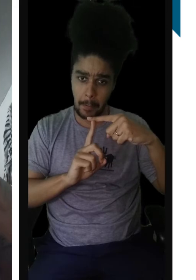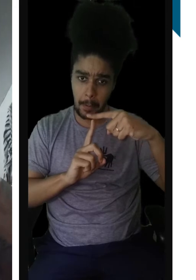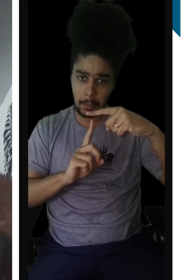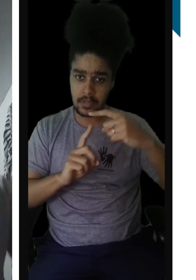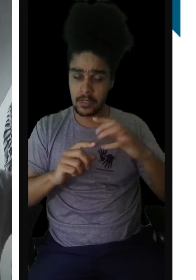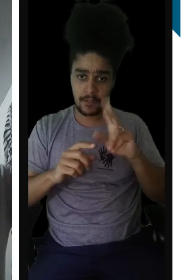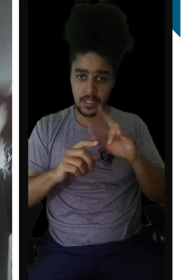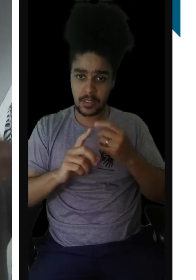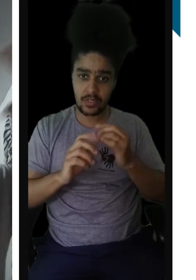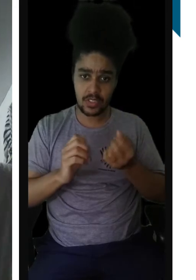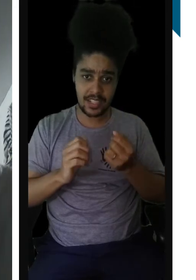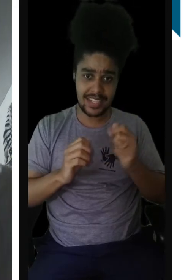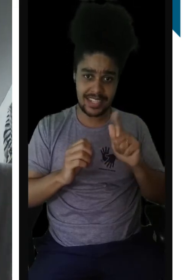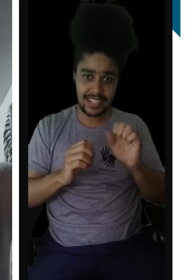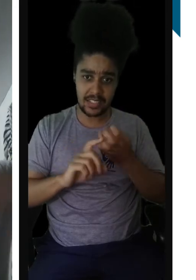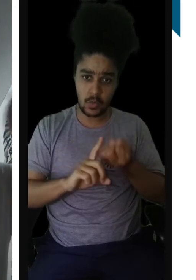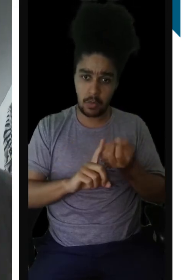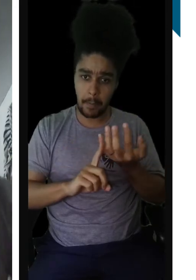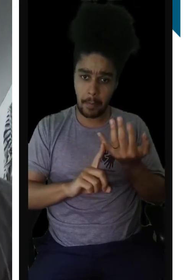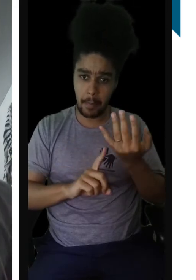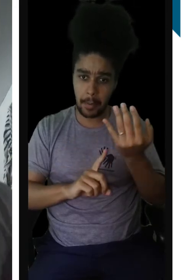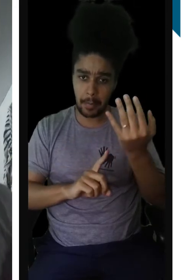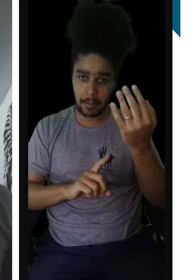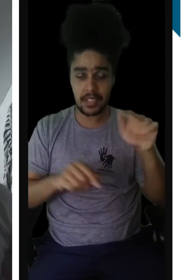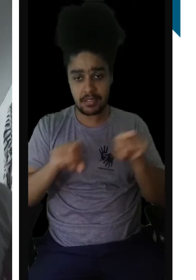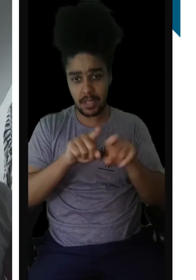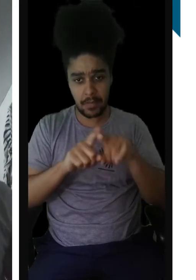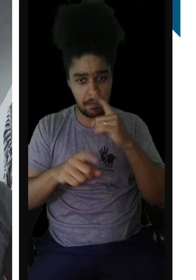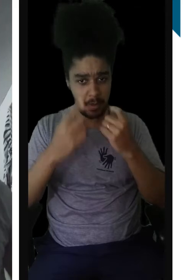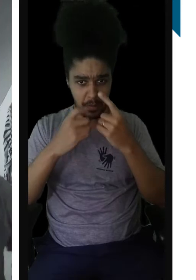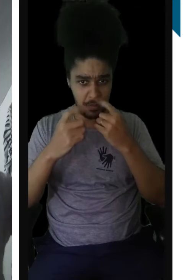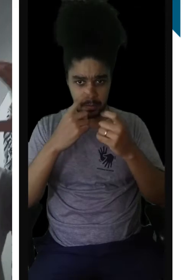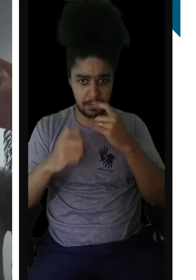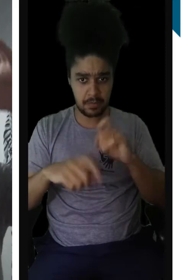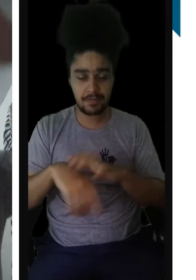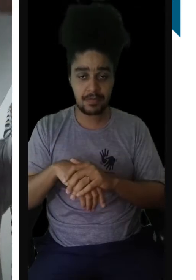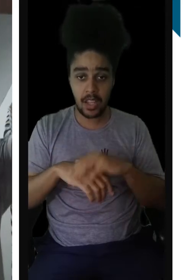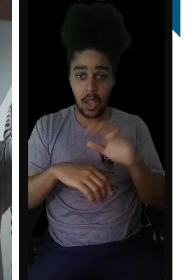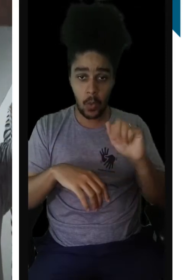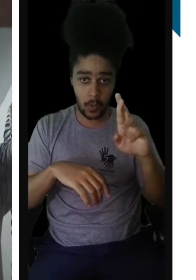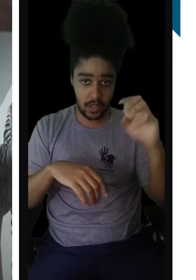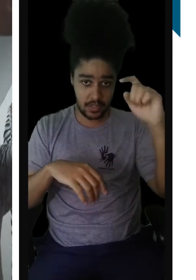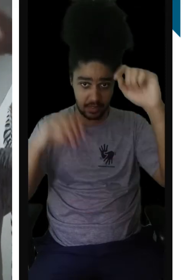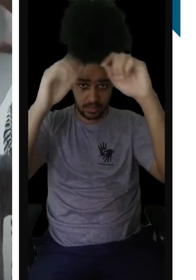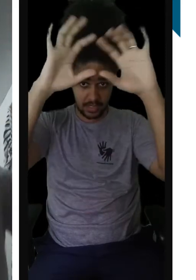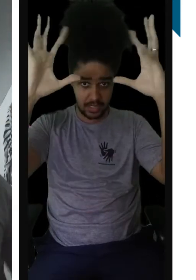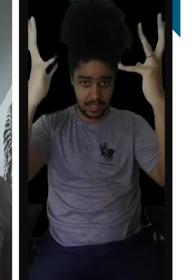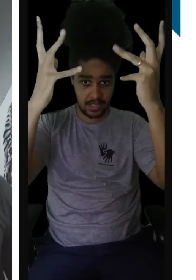ele vai subindo e vai se dissipando e dissipa a poluição. Né? Outro ar que está lá em